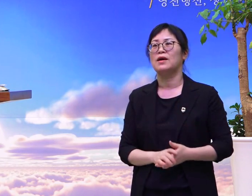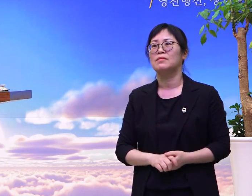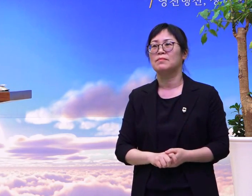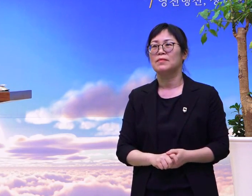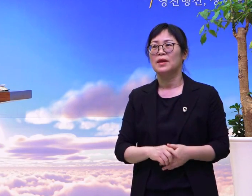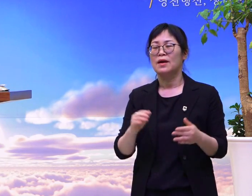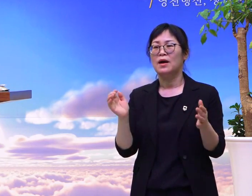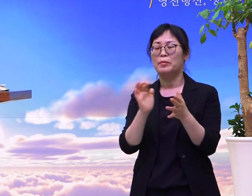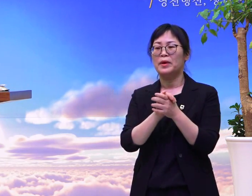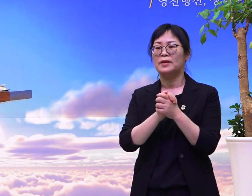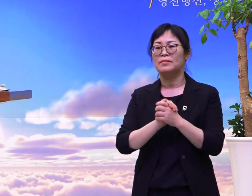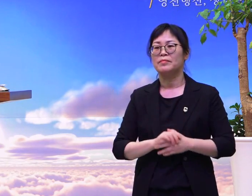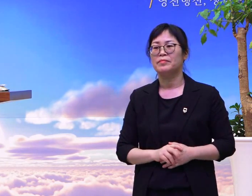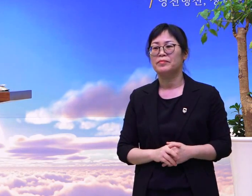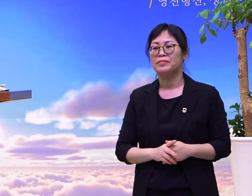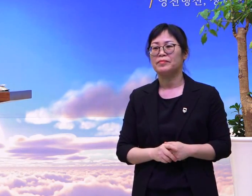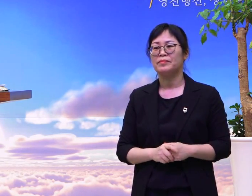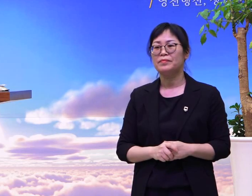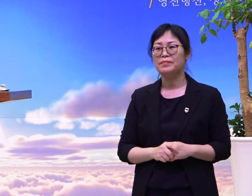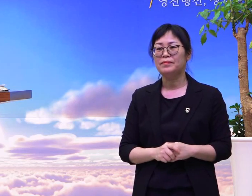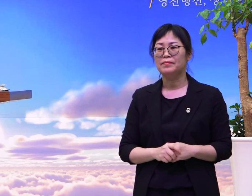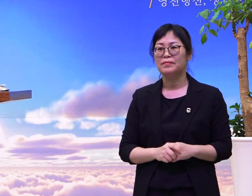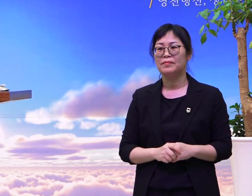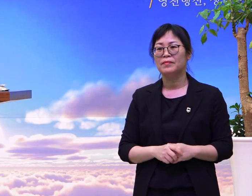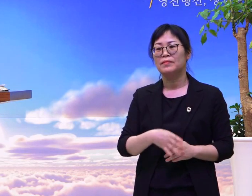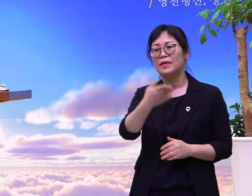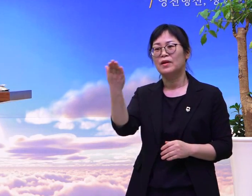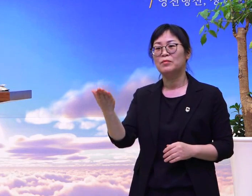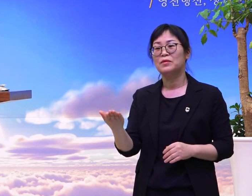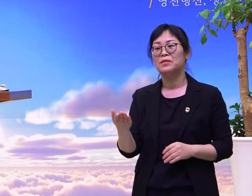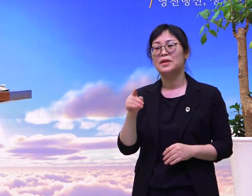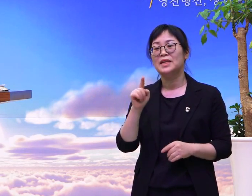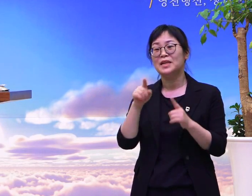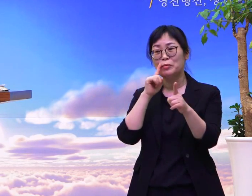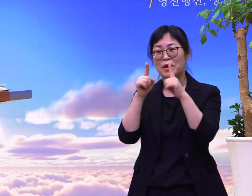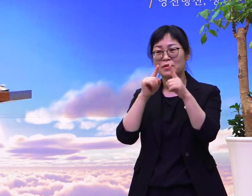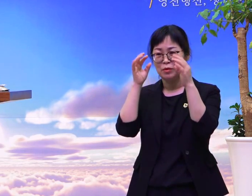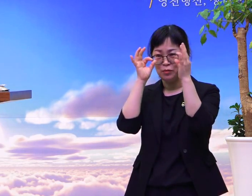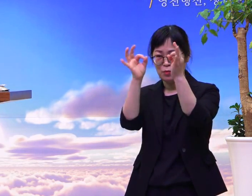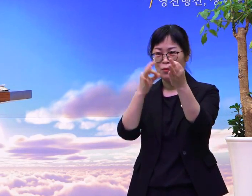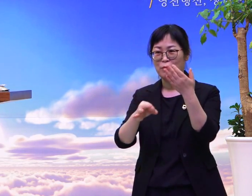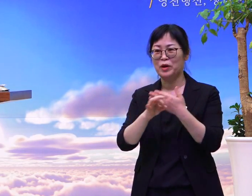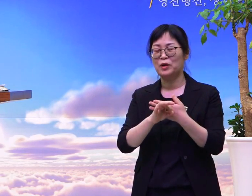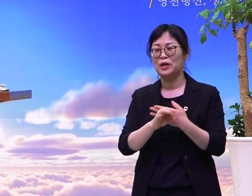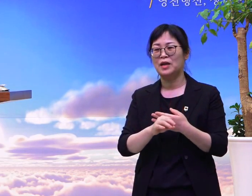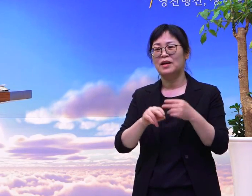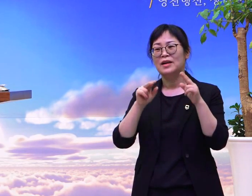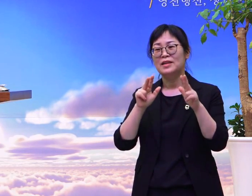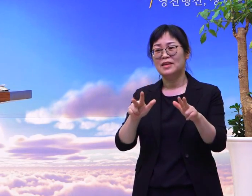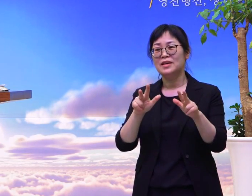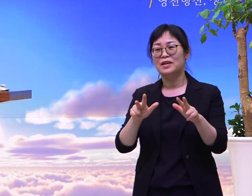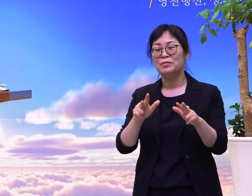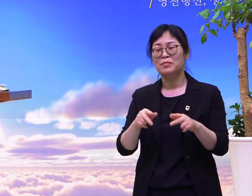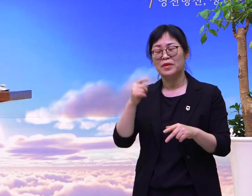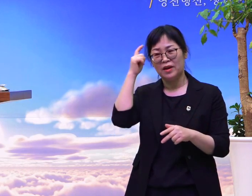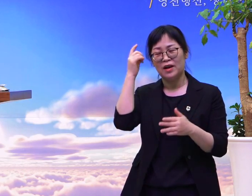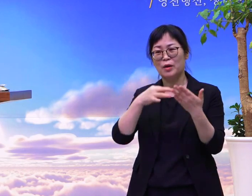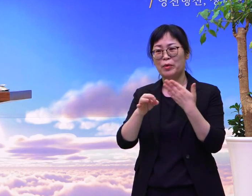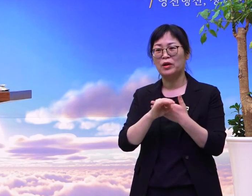것입니다. 아멘. 여러분, 그런데 이 말씀을 보면요, 지금의 상태는, 호세아